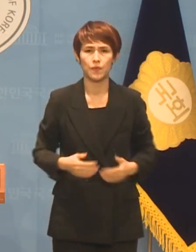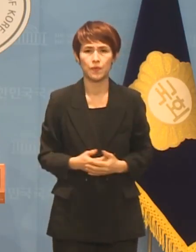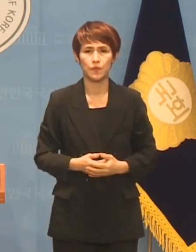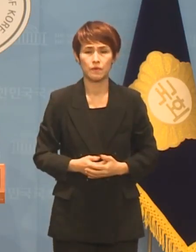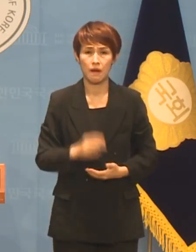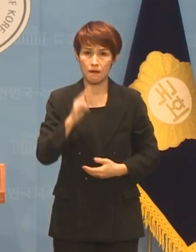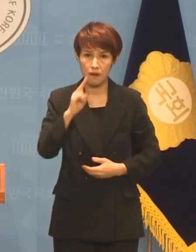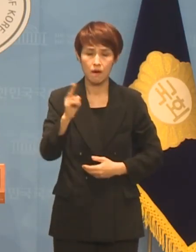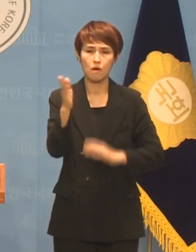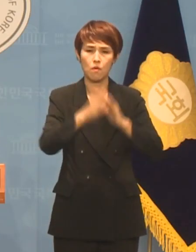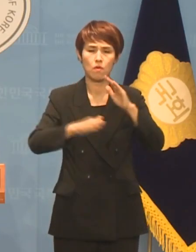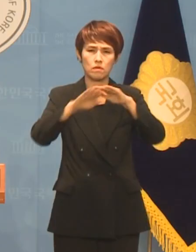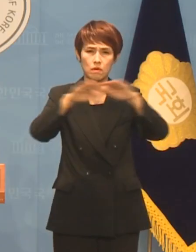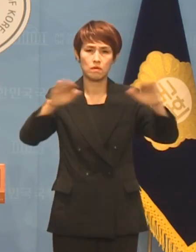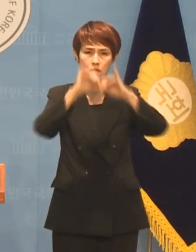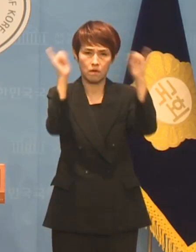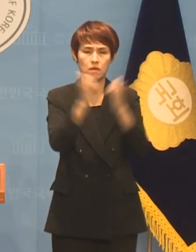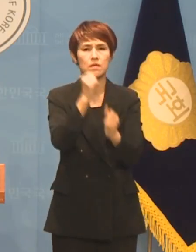있습니다.